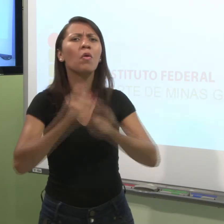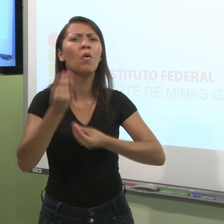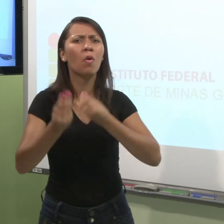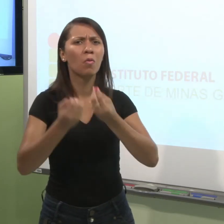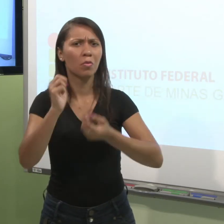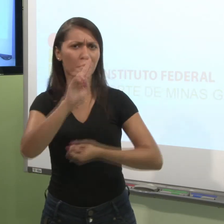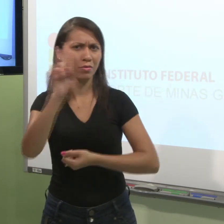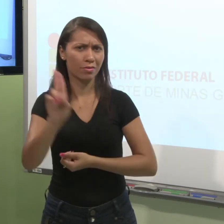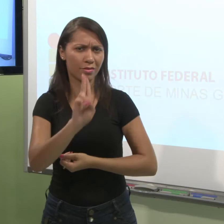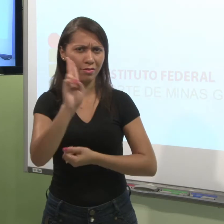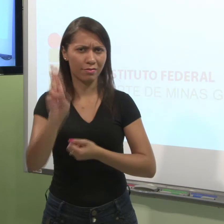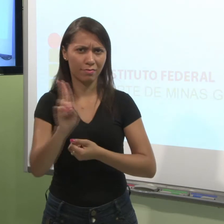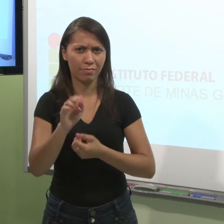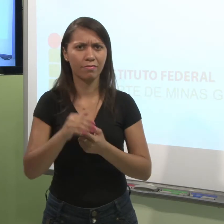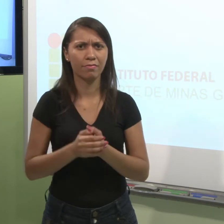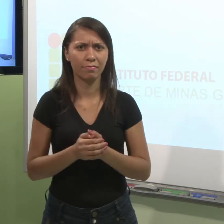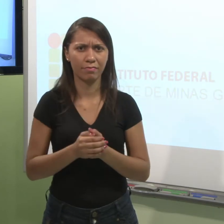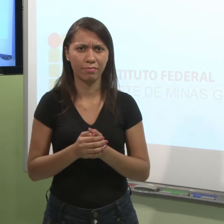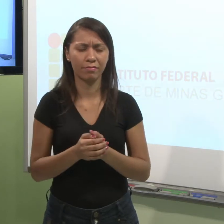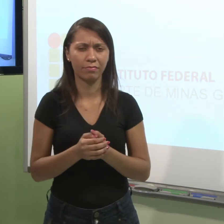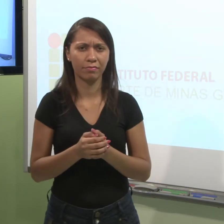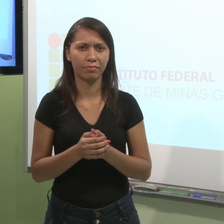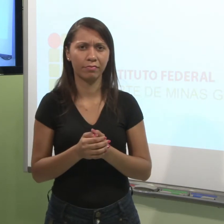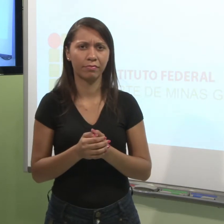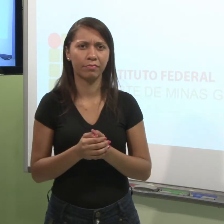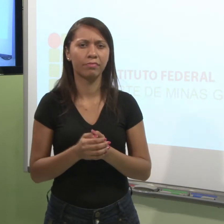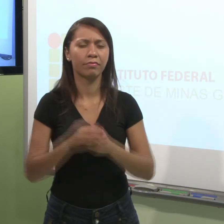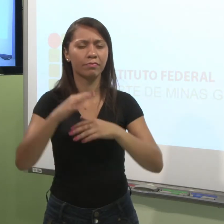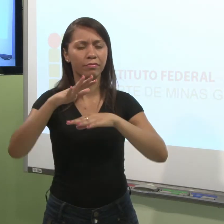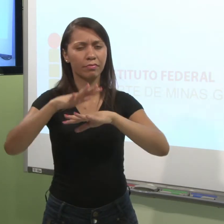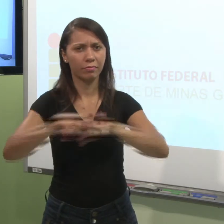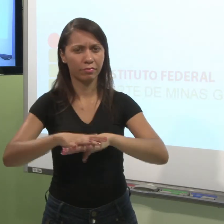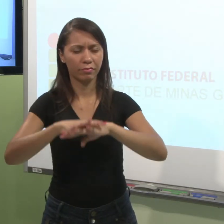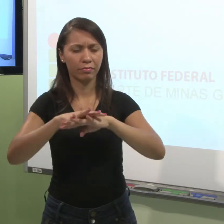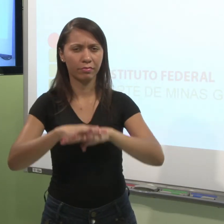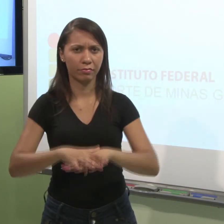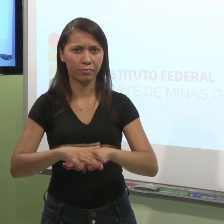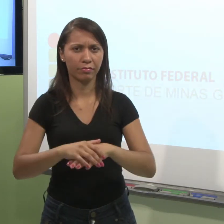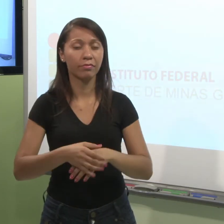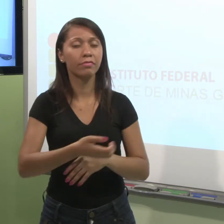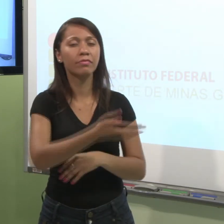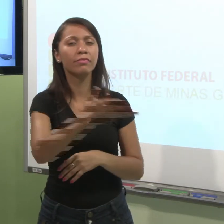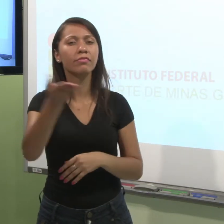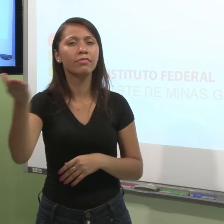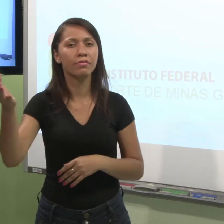uma planilha do Microsoft Office Excel. Dá uma olhadinha comigo no slide.